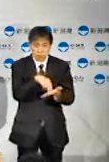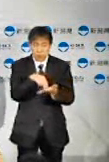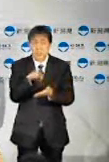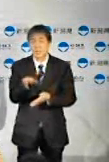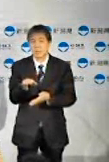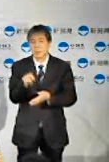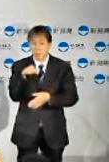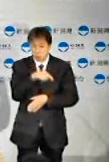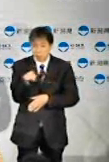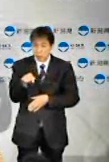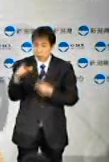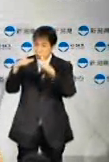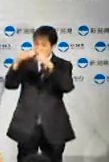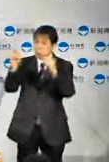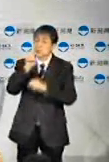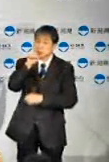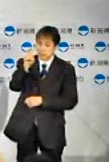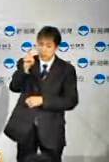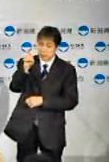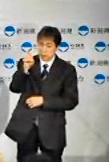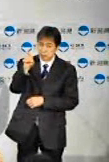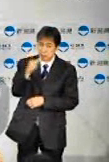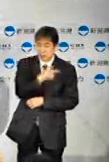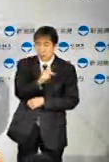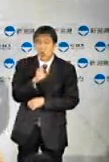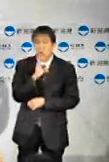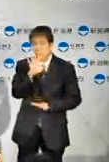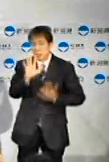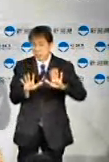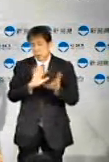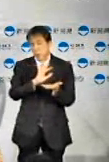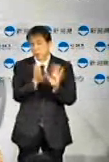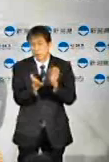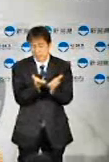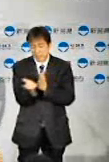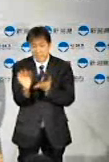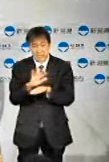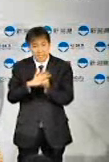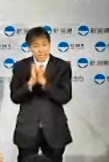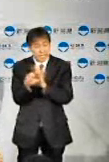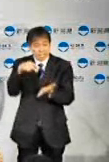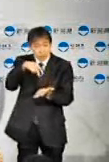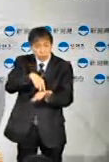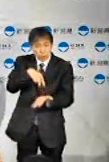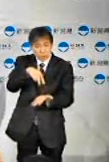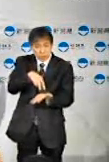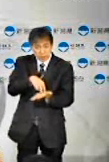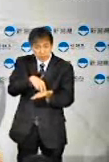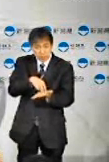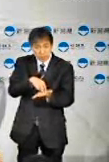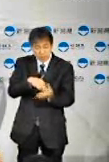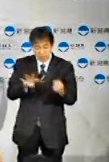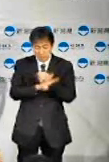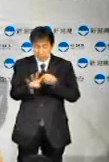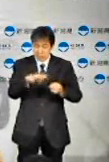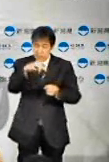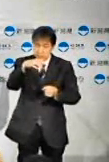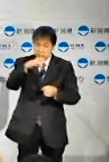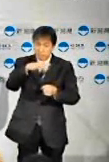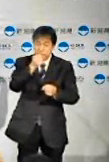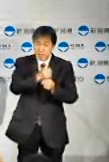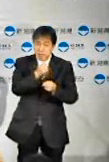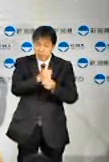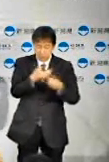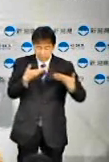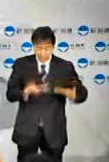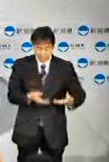対してですね、ちょっとまたフェーズが変わっていく中で、やっぱり新潟県として、やっぱりその原発の安全対策